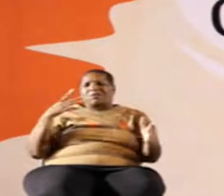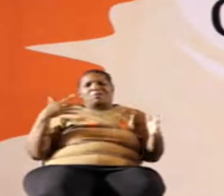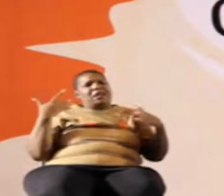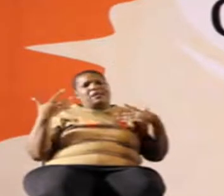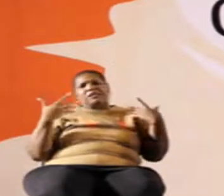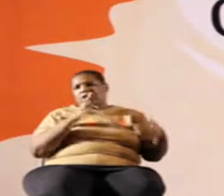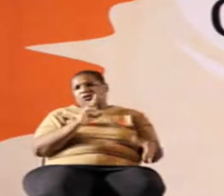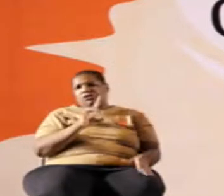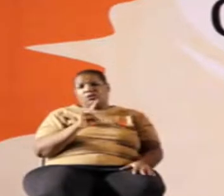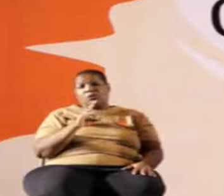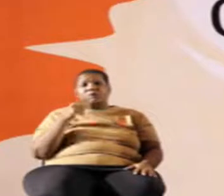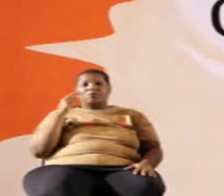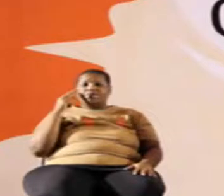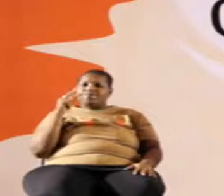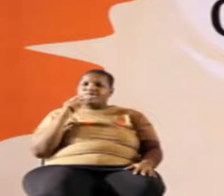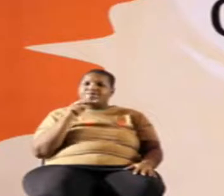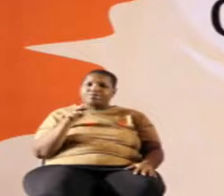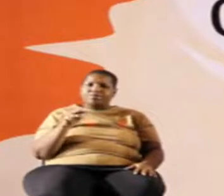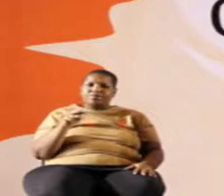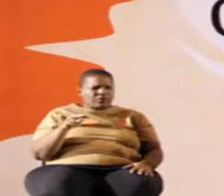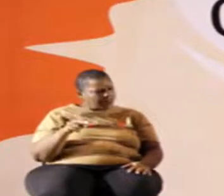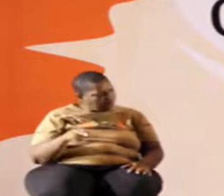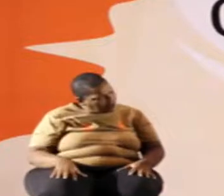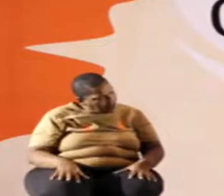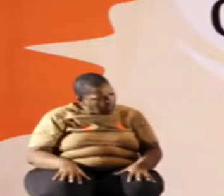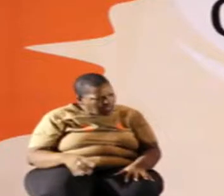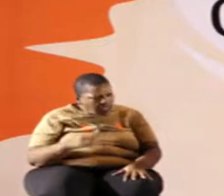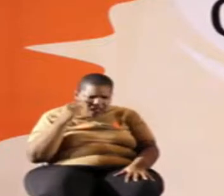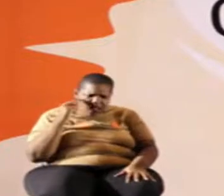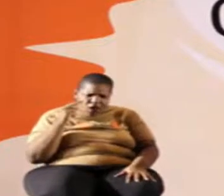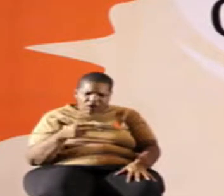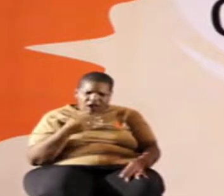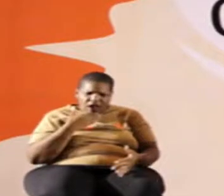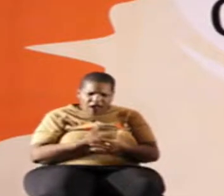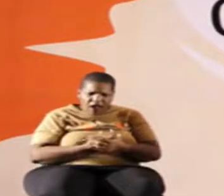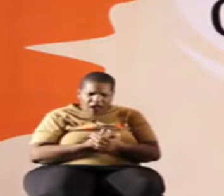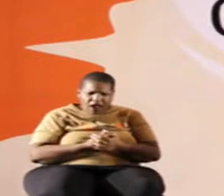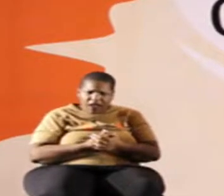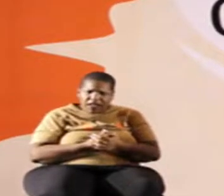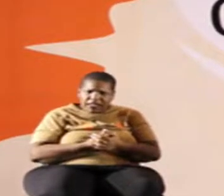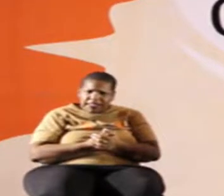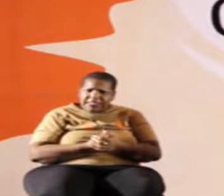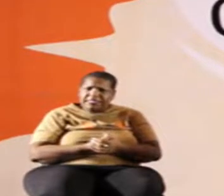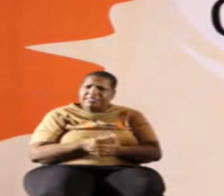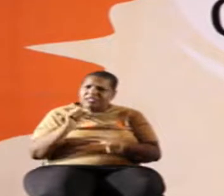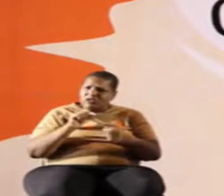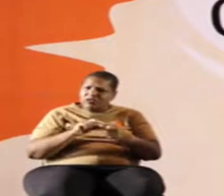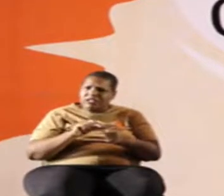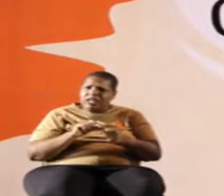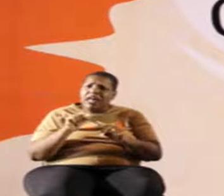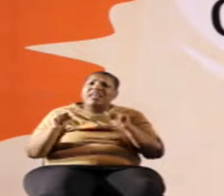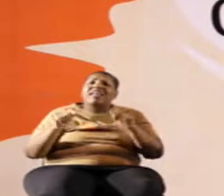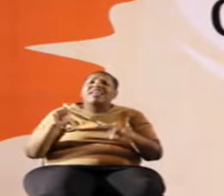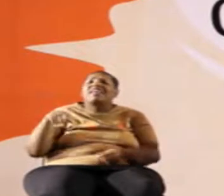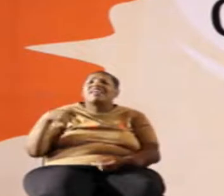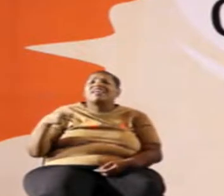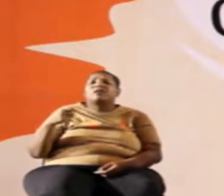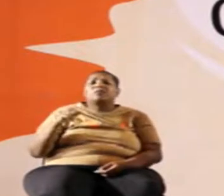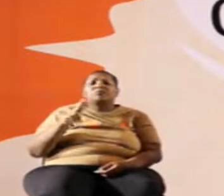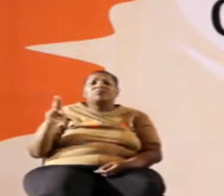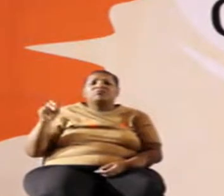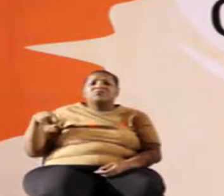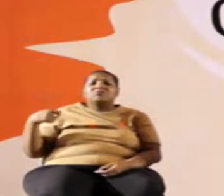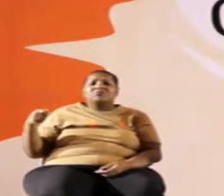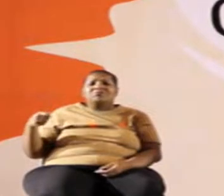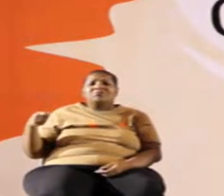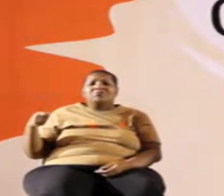Então, com base nessa visão, eu falei, gente, olha só que coisa incrível, né? Elas fizeram isso. Quem eram elas, gente? Quem eram elas?